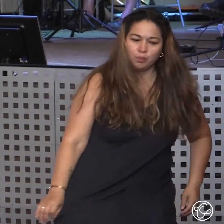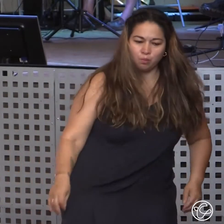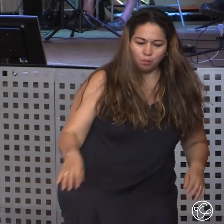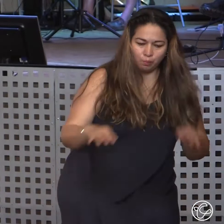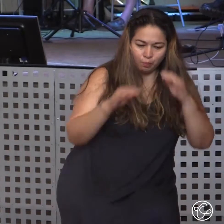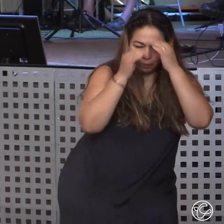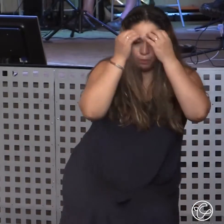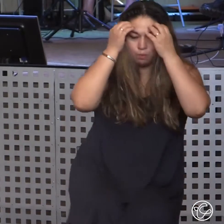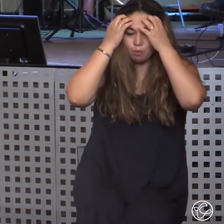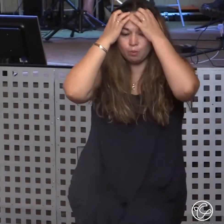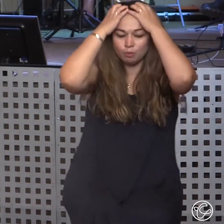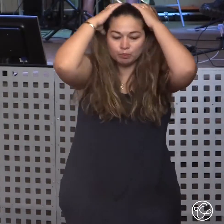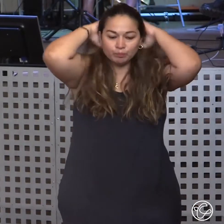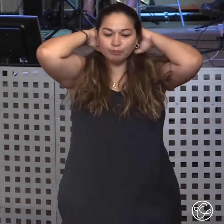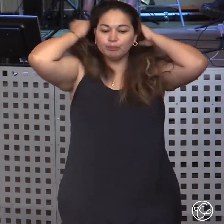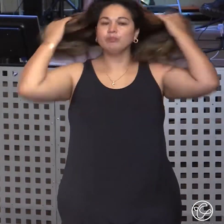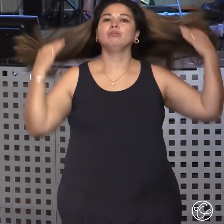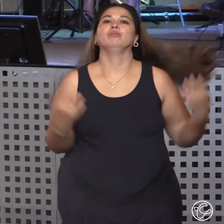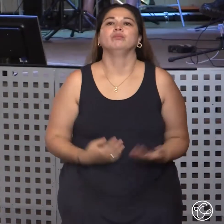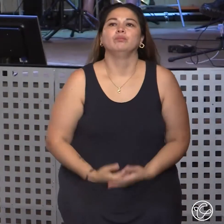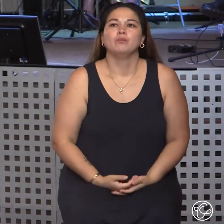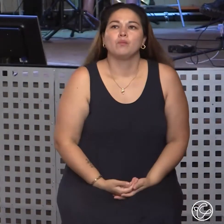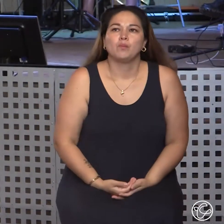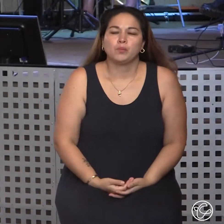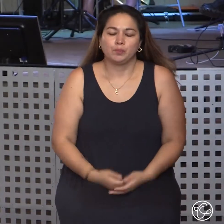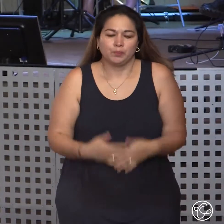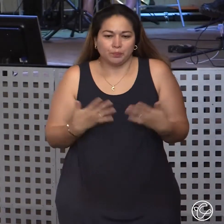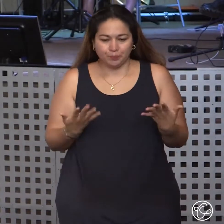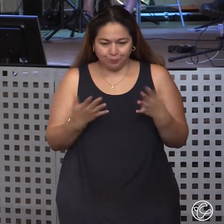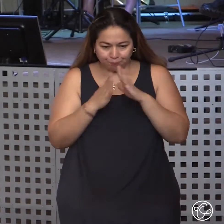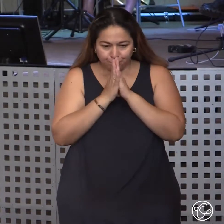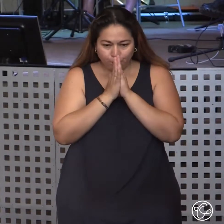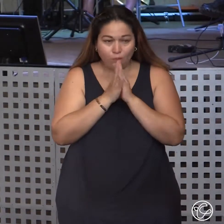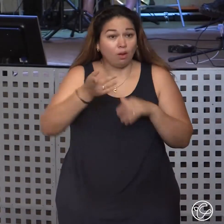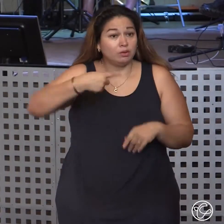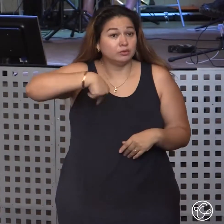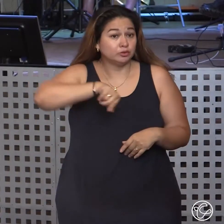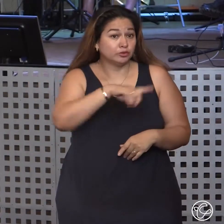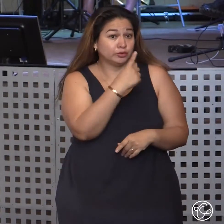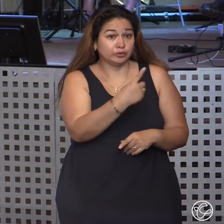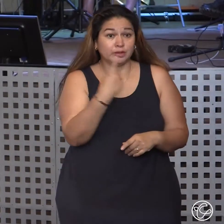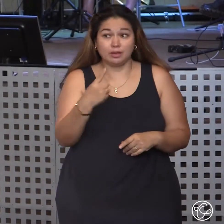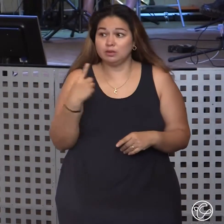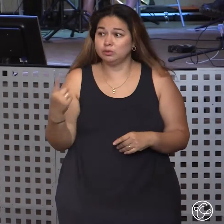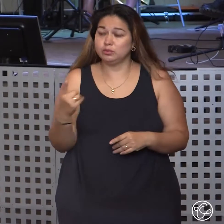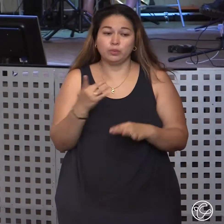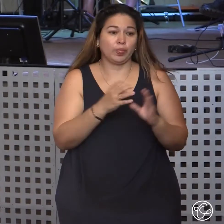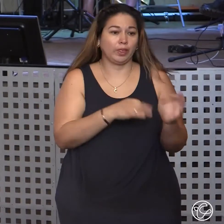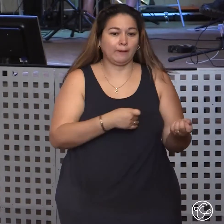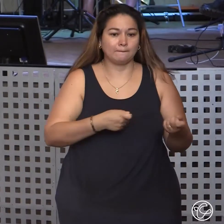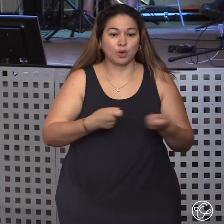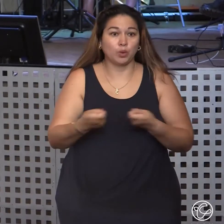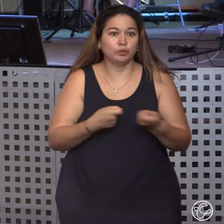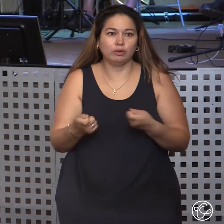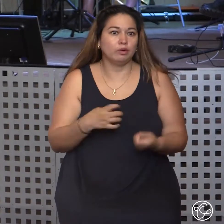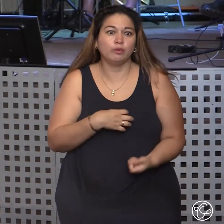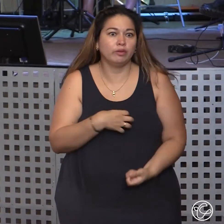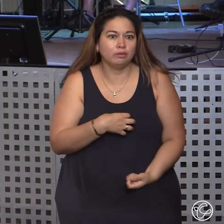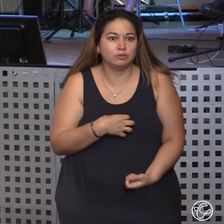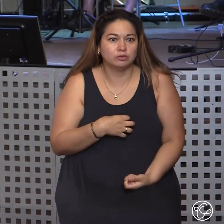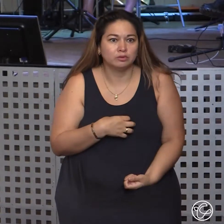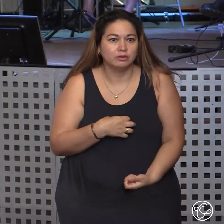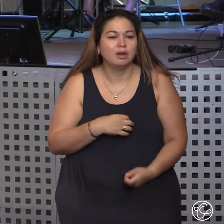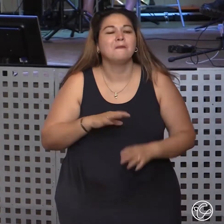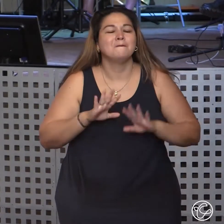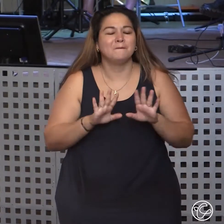hizo José, hacer espacio a la generosidad de Dios. ¿Me